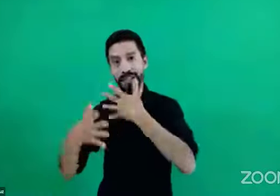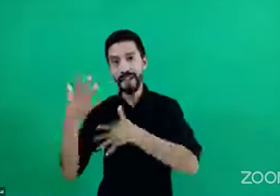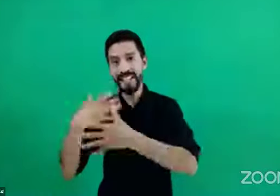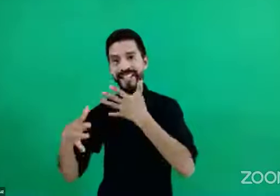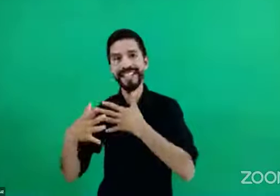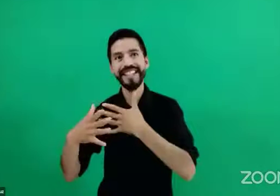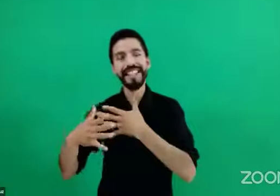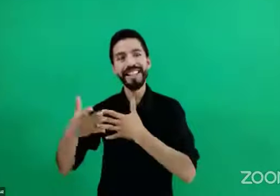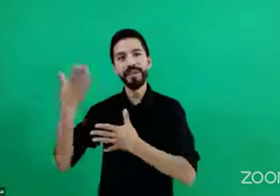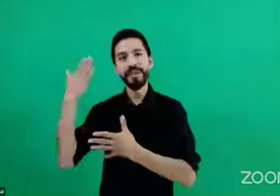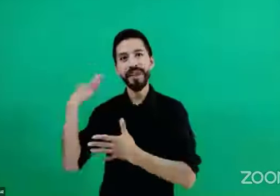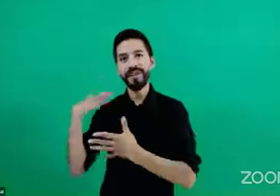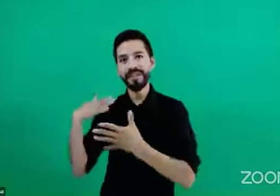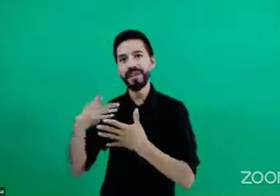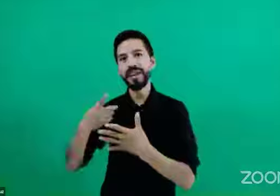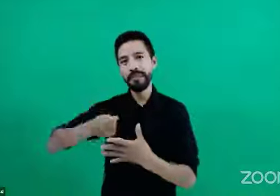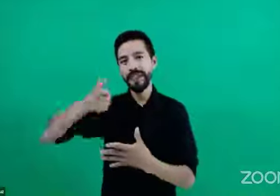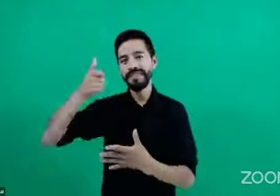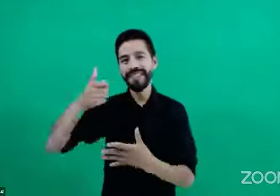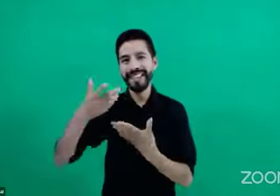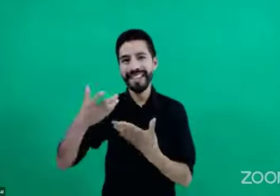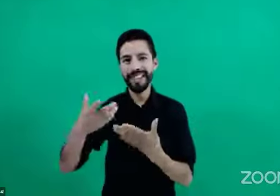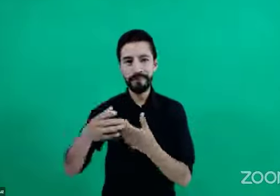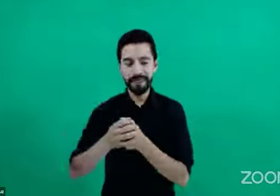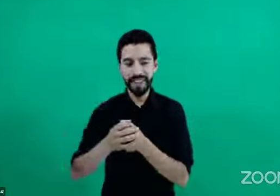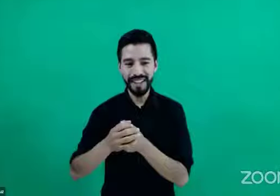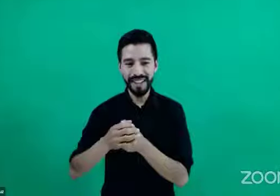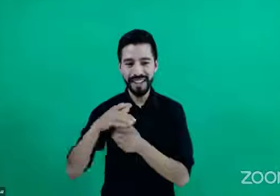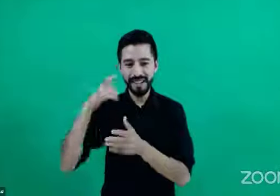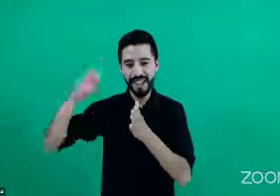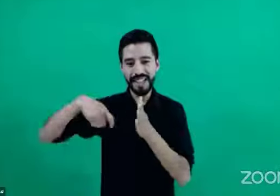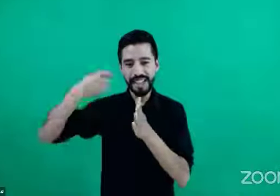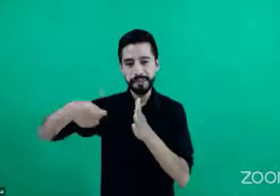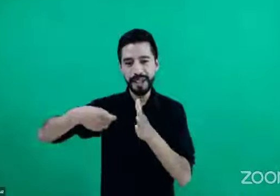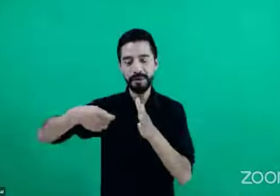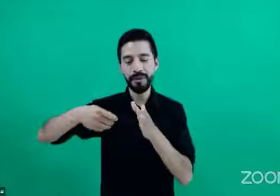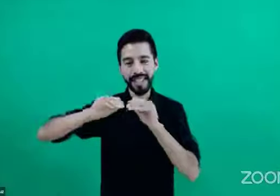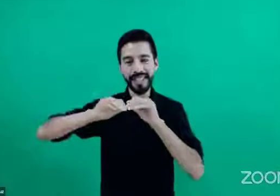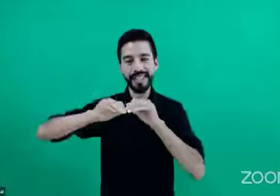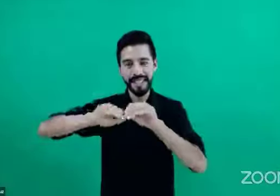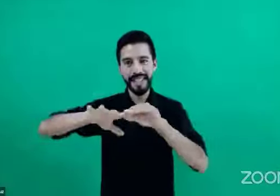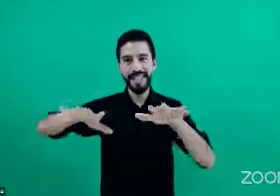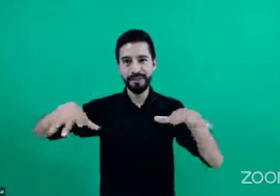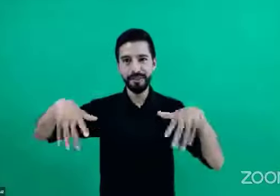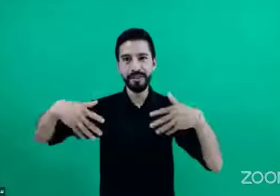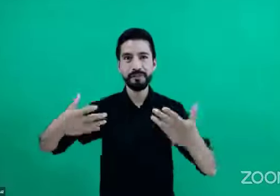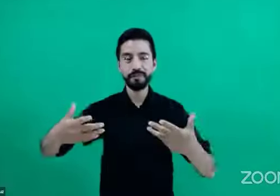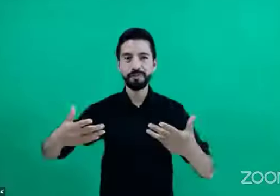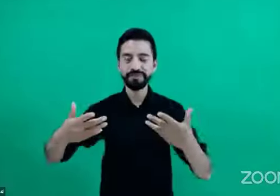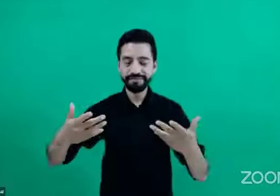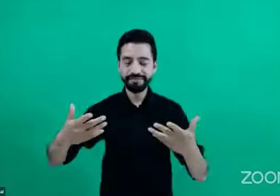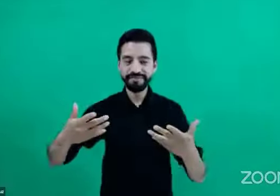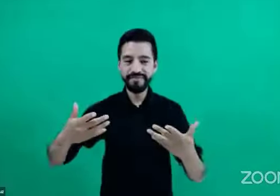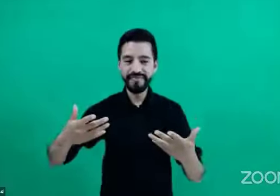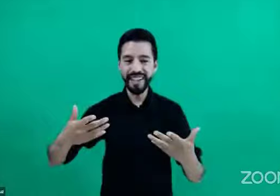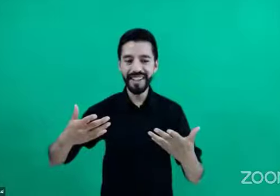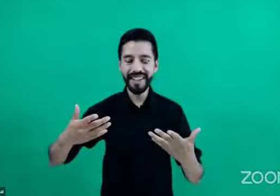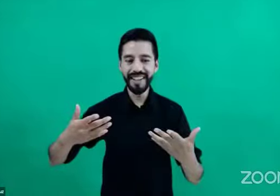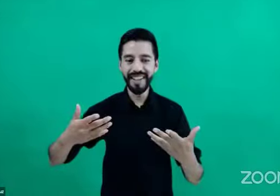interpreto en lengua de señas. Y hubo una ocasión, la primera vez que hice una de estas películas y hice la difusión,